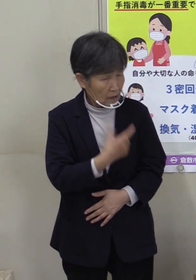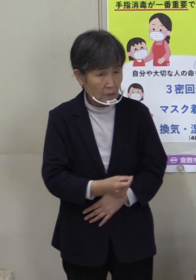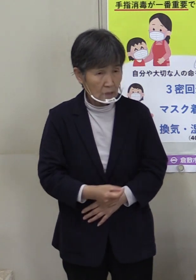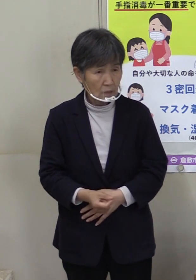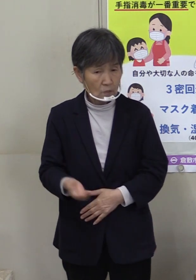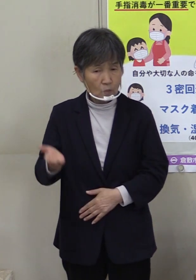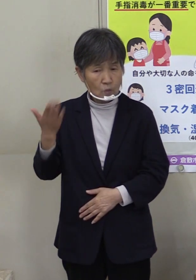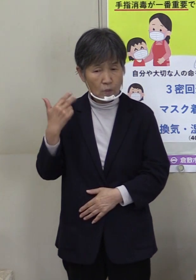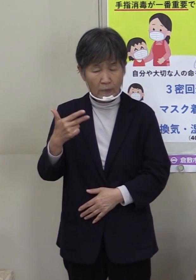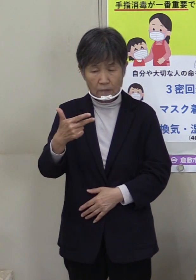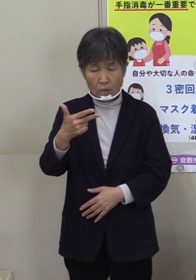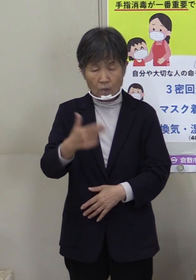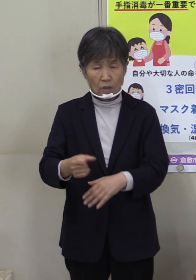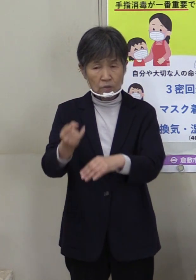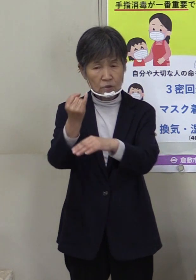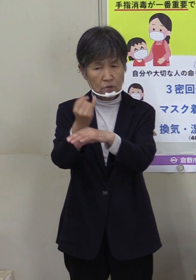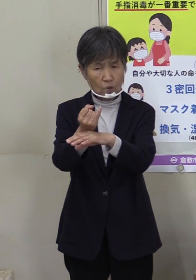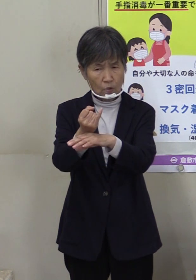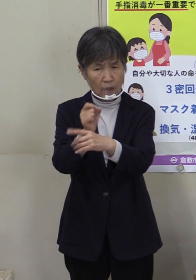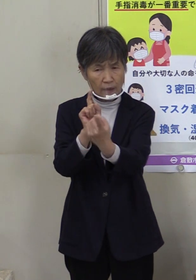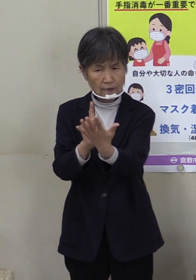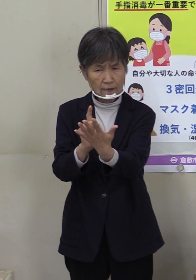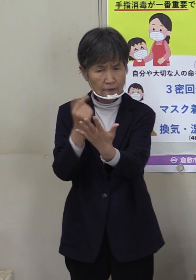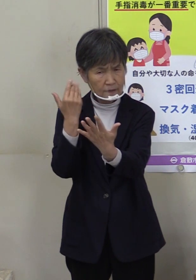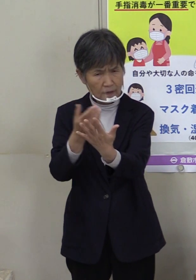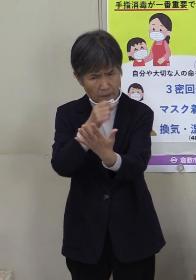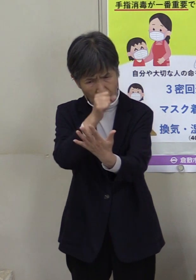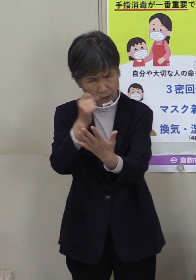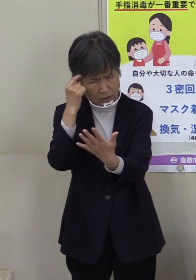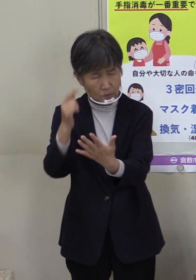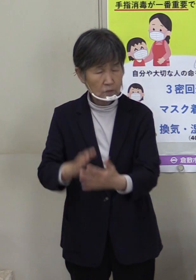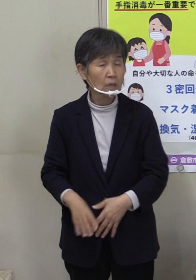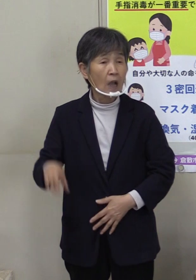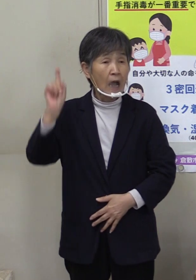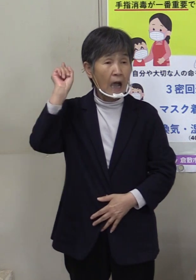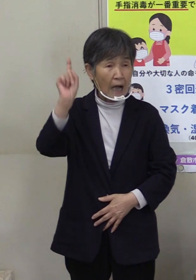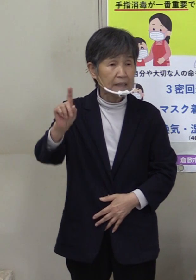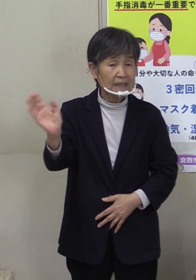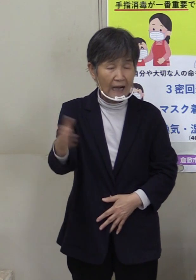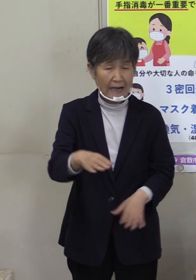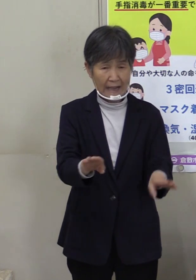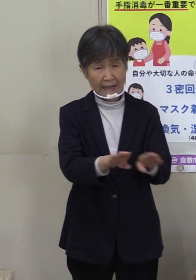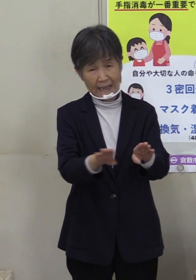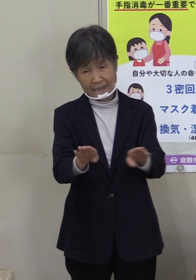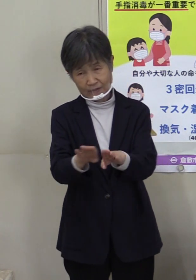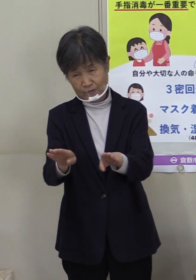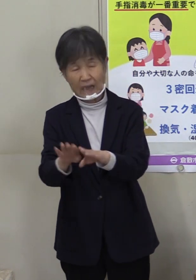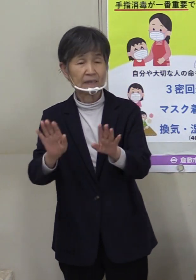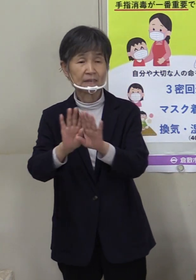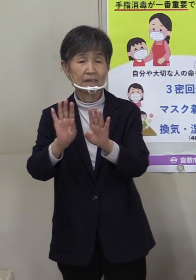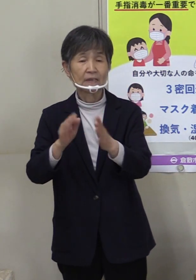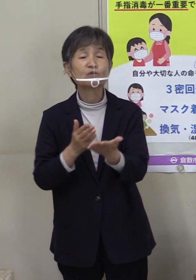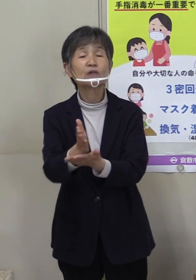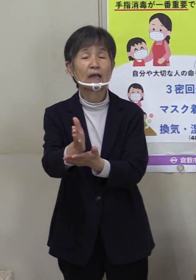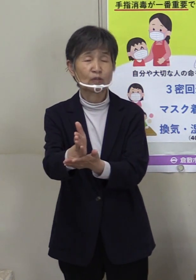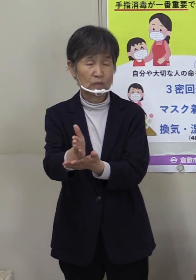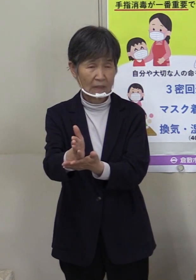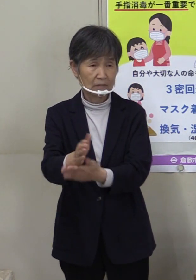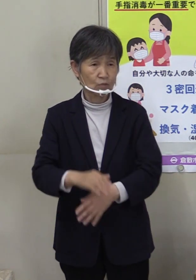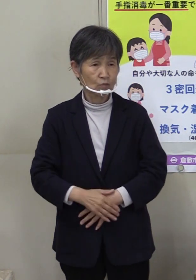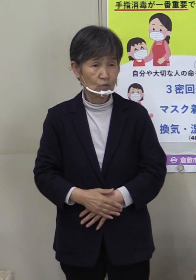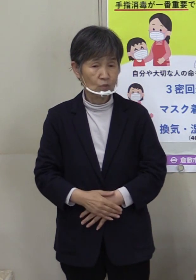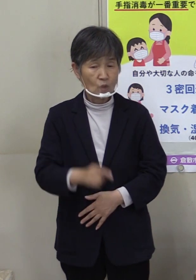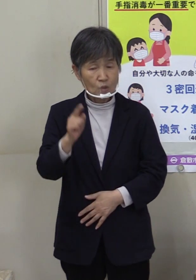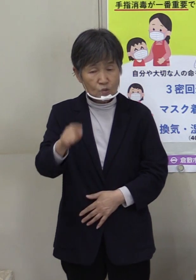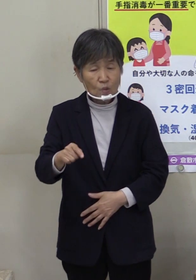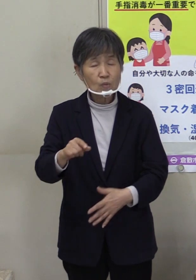この間の市長会見で聞けばよかったなと反省も込めて言うんですが、明日から、大型連休がいよいよ始まる、で